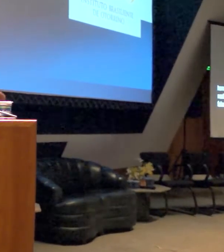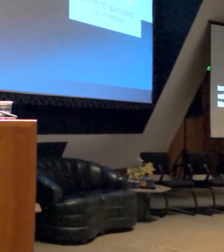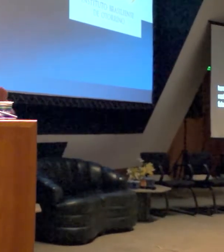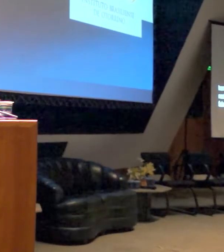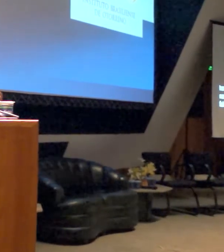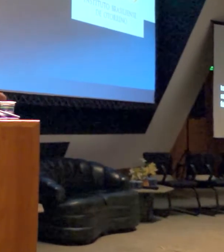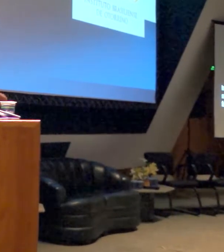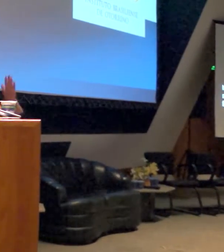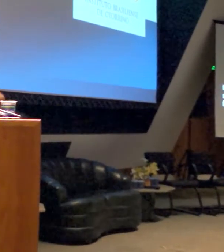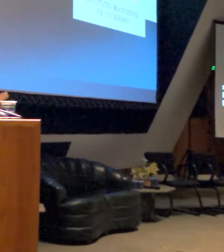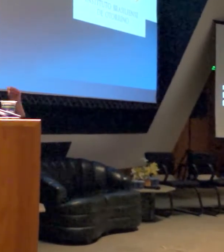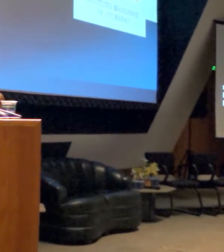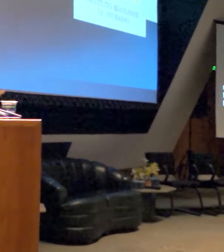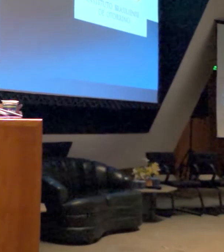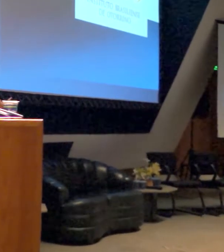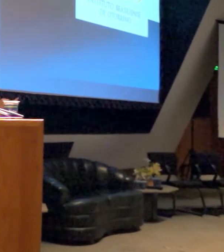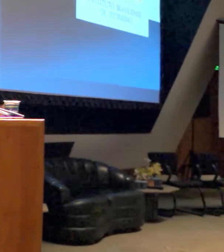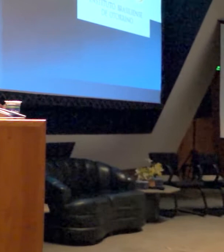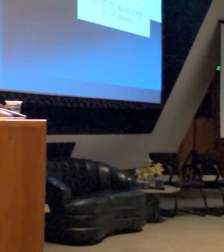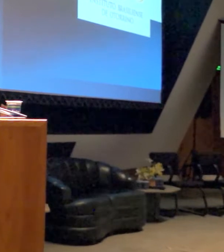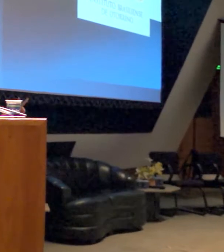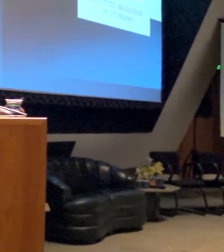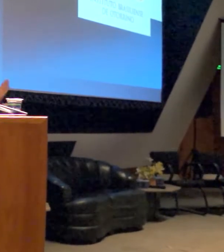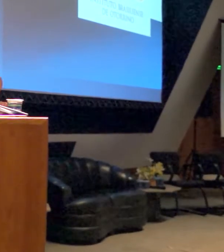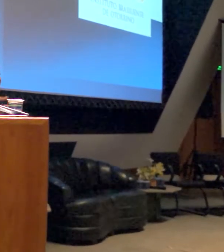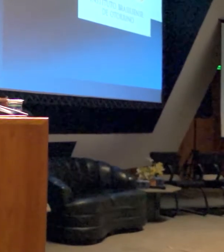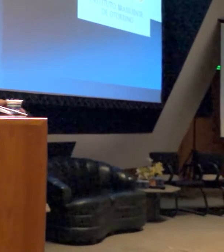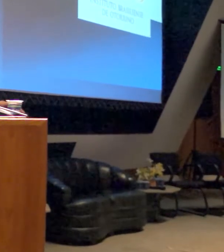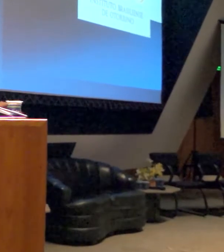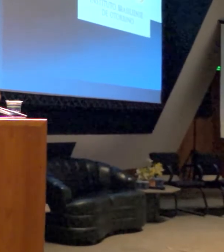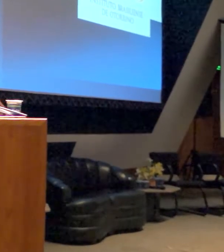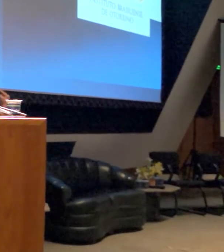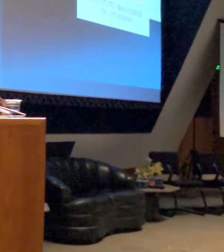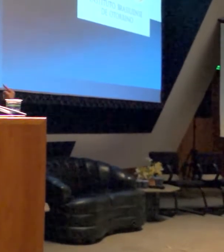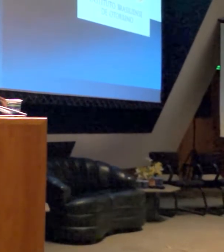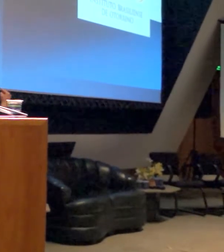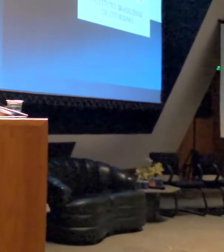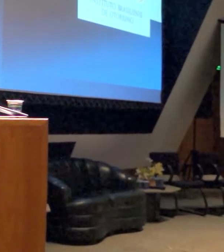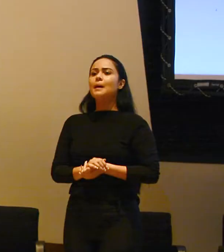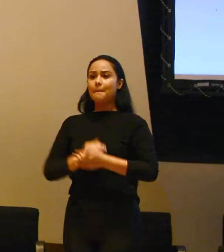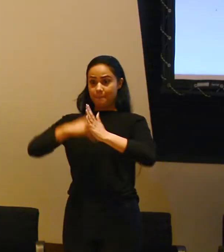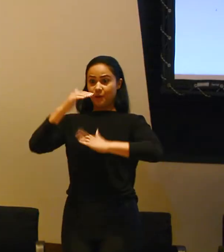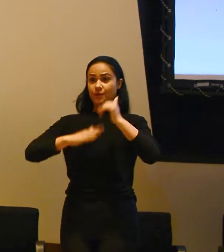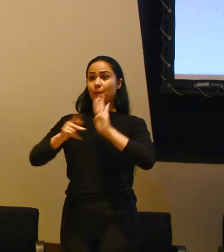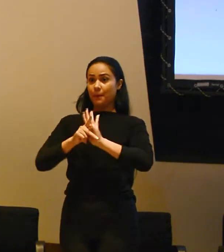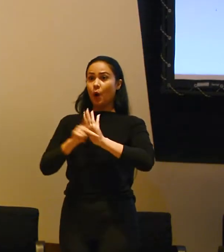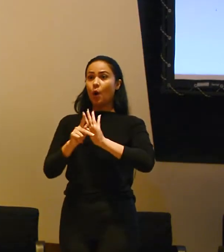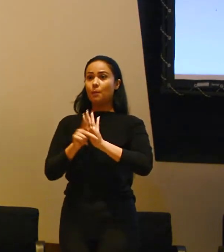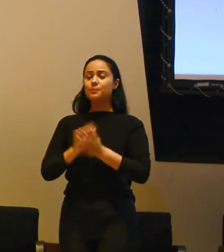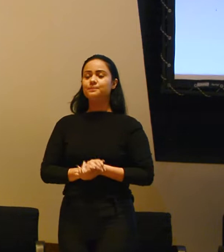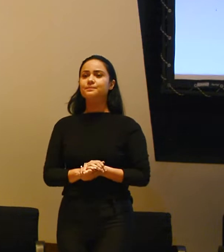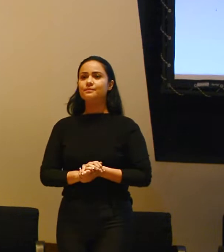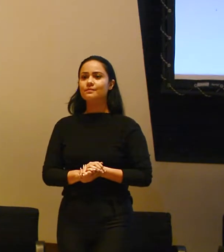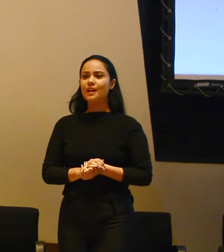Muitos profissionais, pacientes estão cada vez mais recebendo o atendimento especializado. E